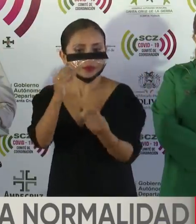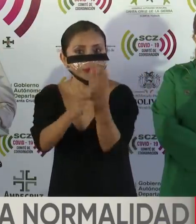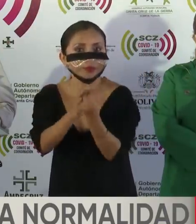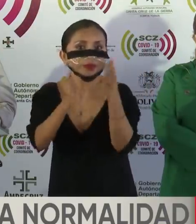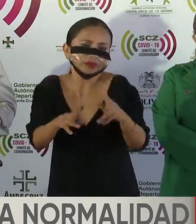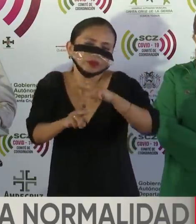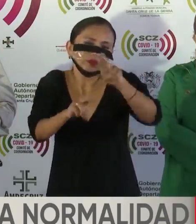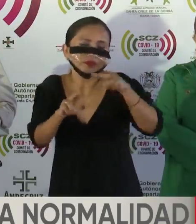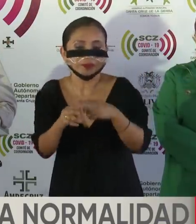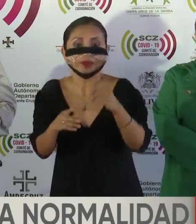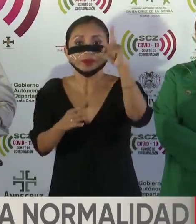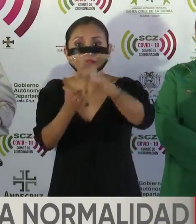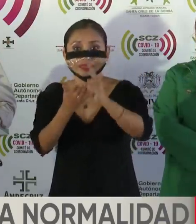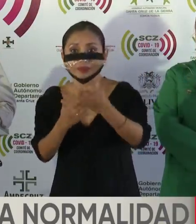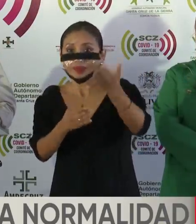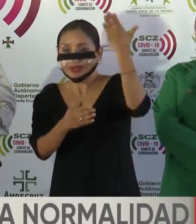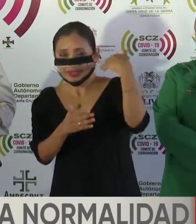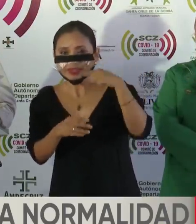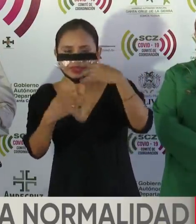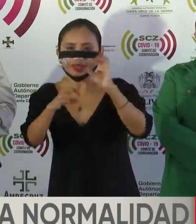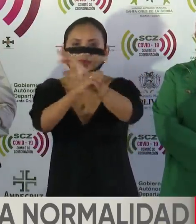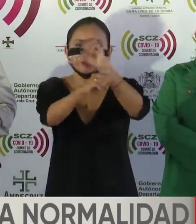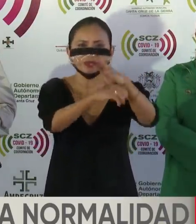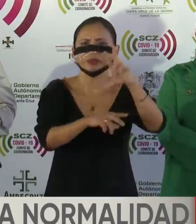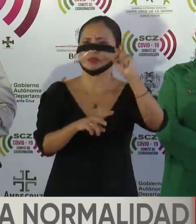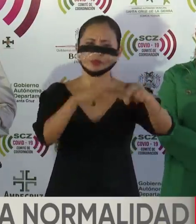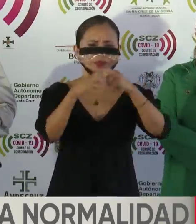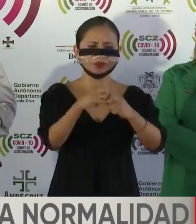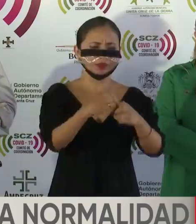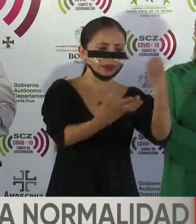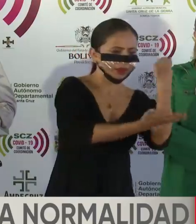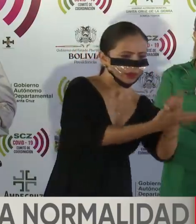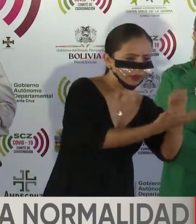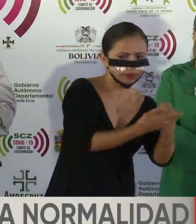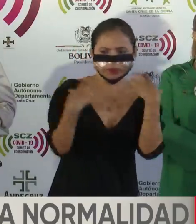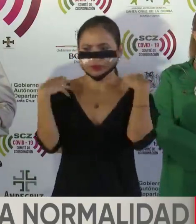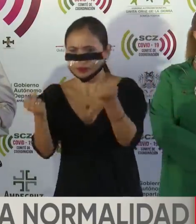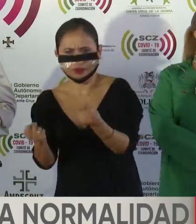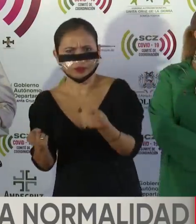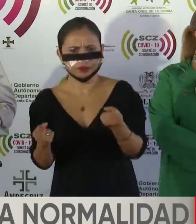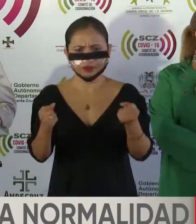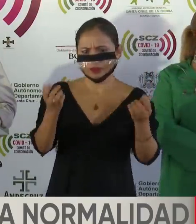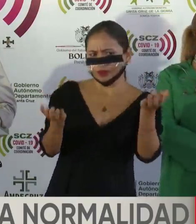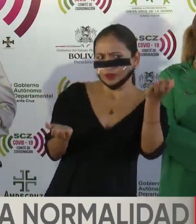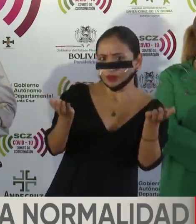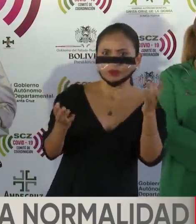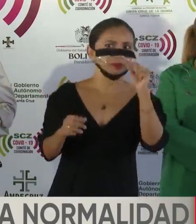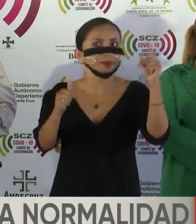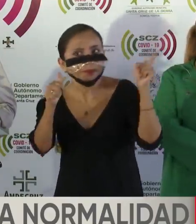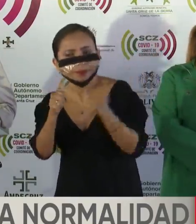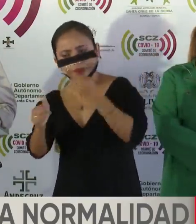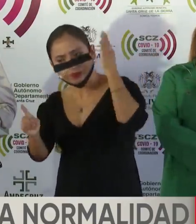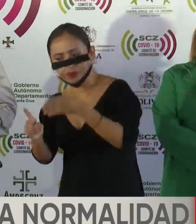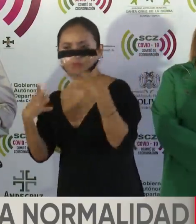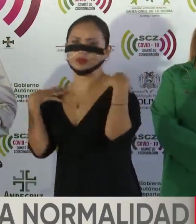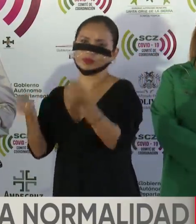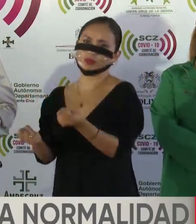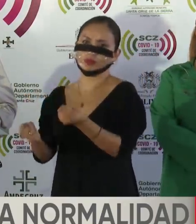dije que no hay dilema entre salud y economía. Nuestra responsabilidad es proteger a la ciudadanía,